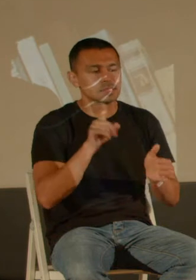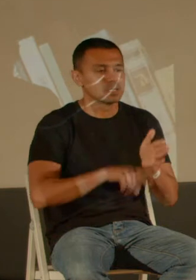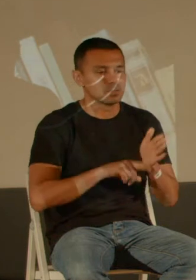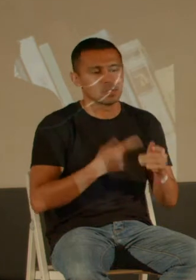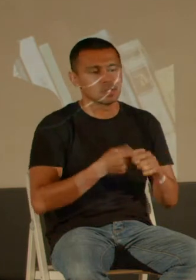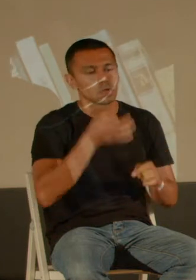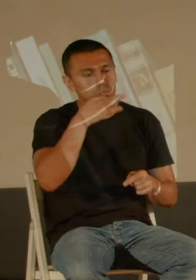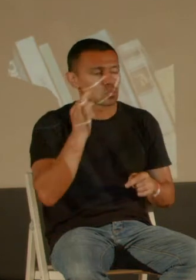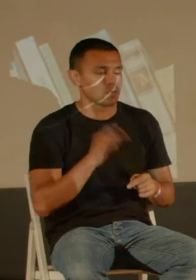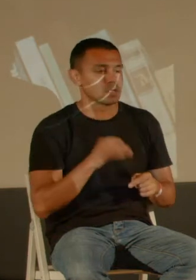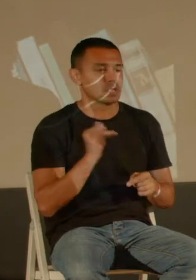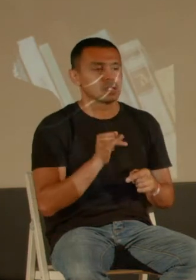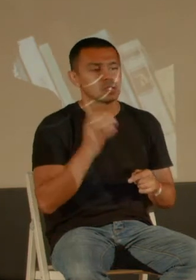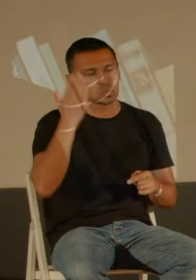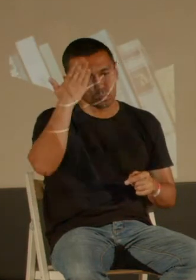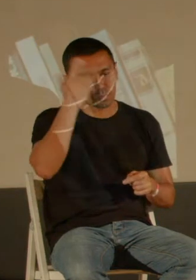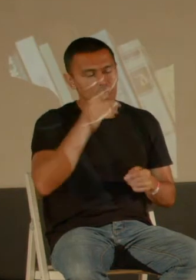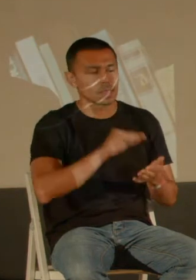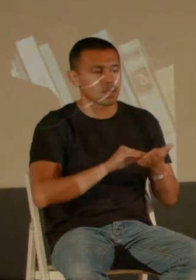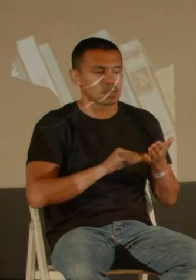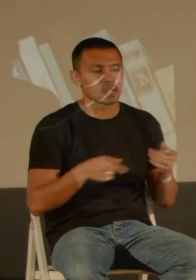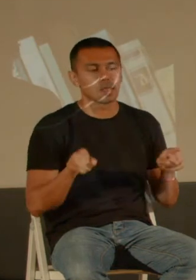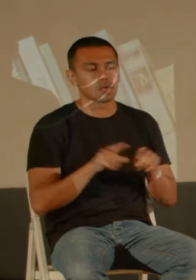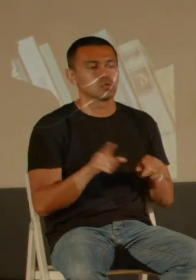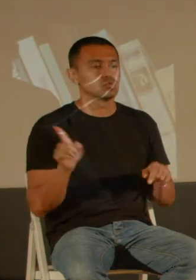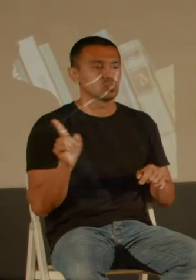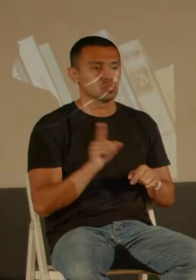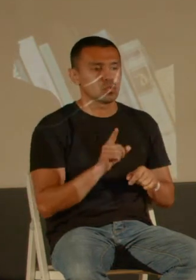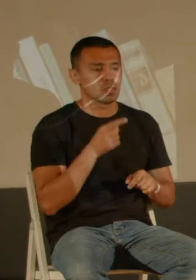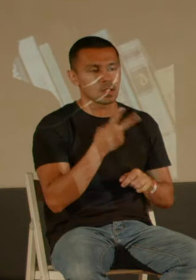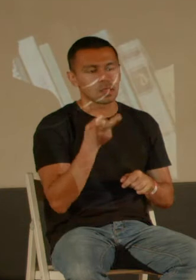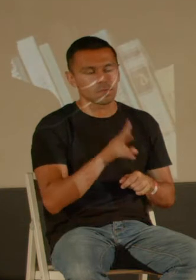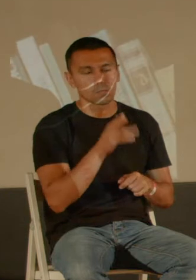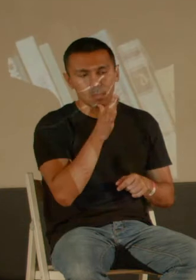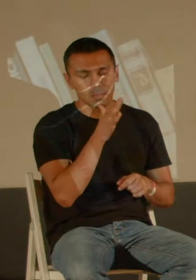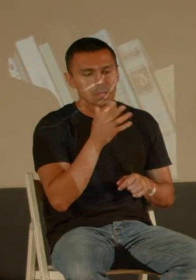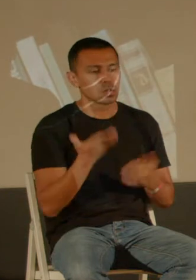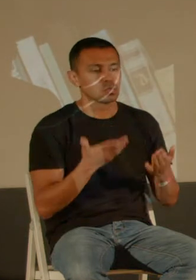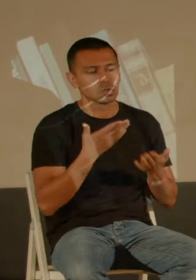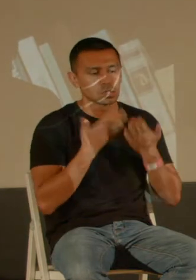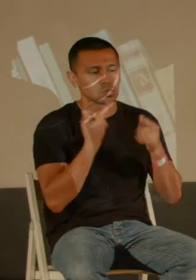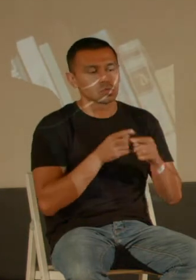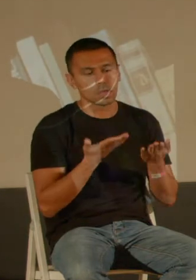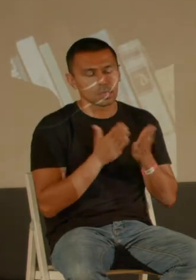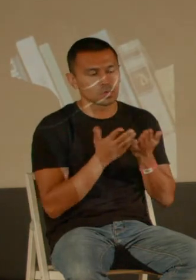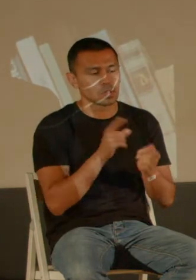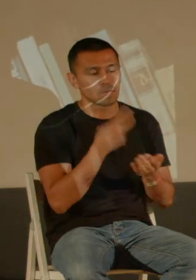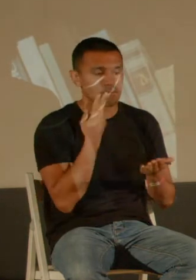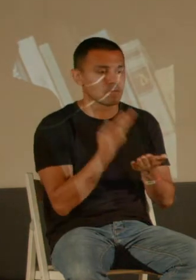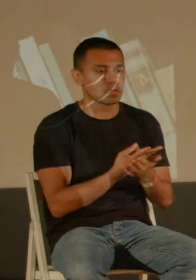досвід. І спосіб її написання такий, що в неї два моменти, і якщо читати цю книжку, їх